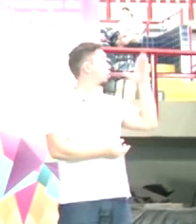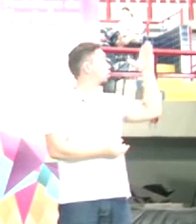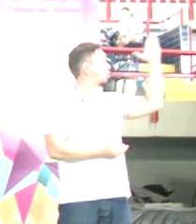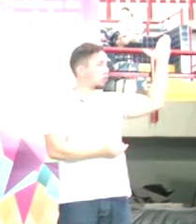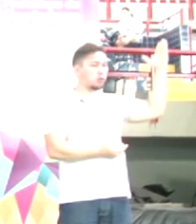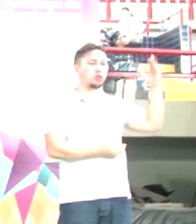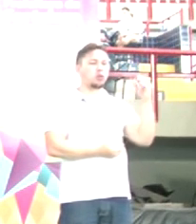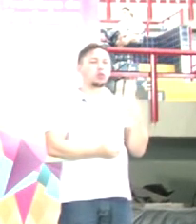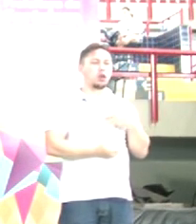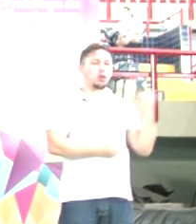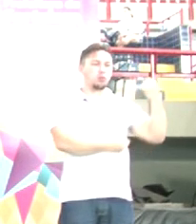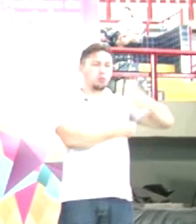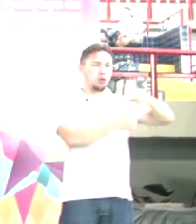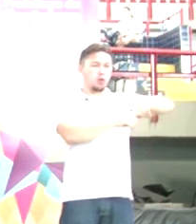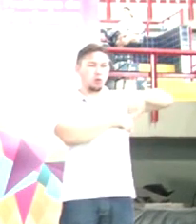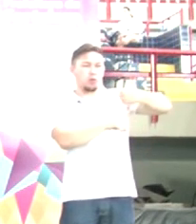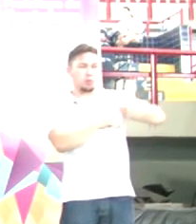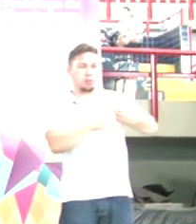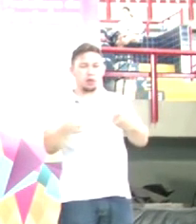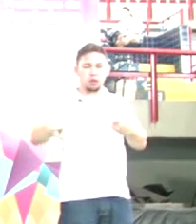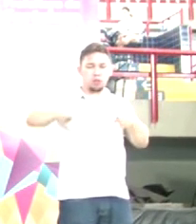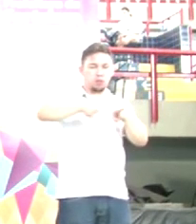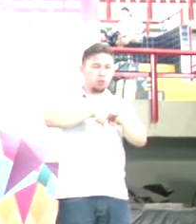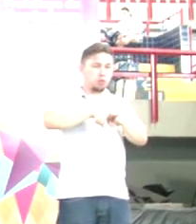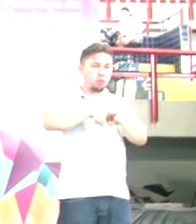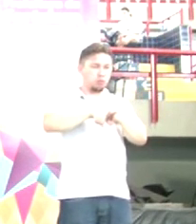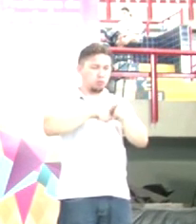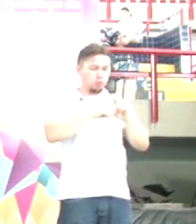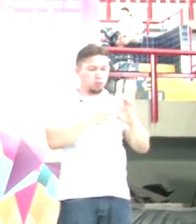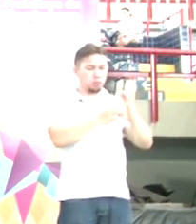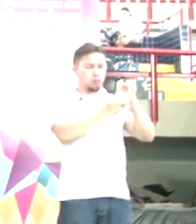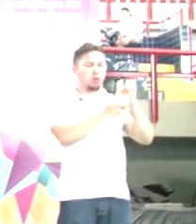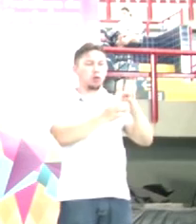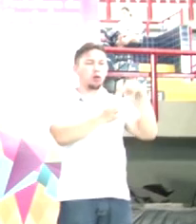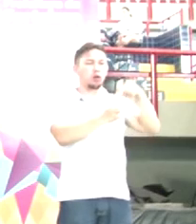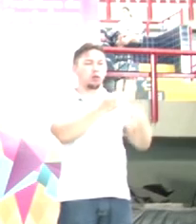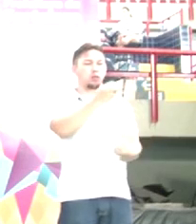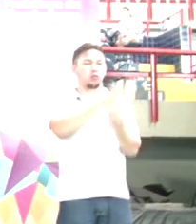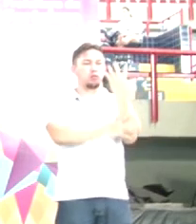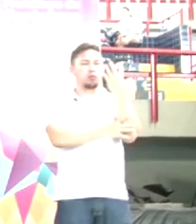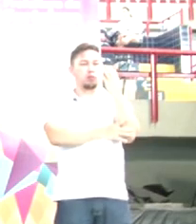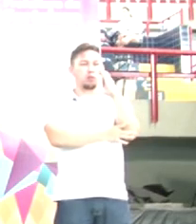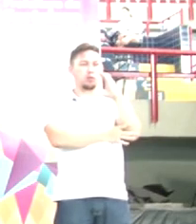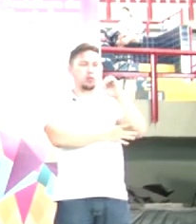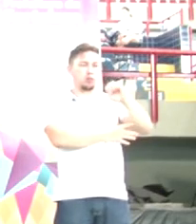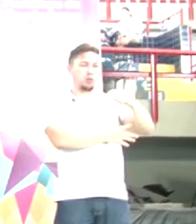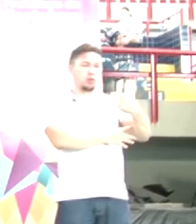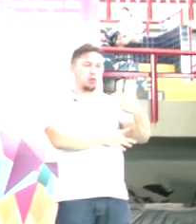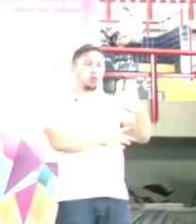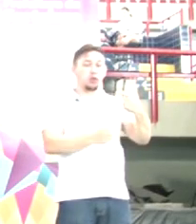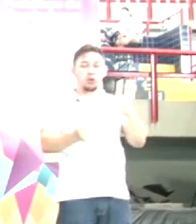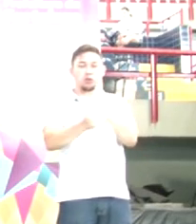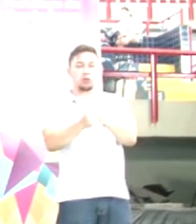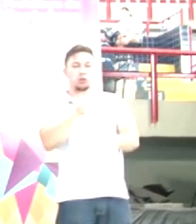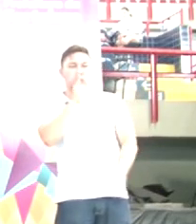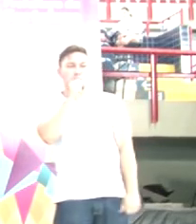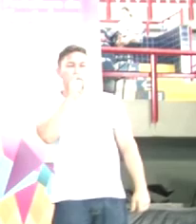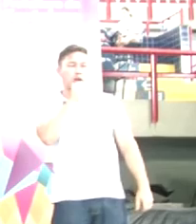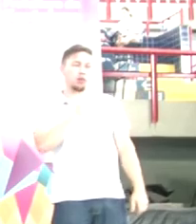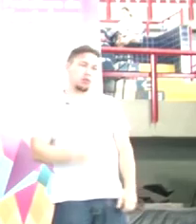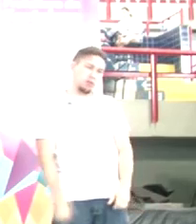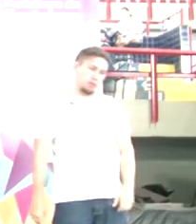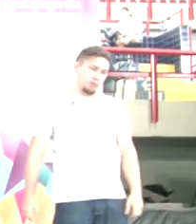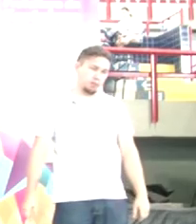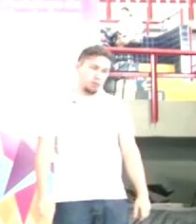ó, combustível mais comburente, eu vou formar o quê? CO2 e água.